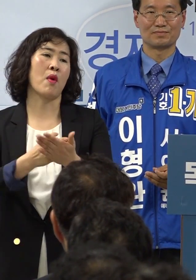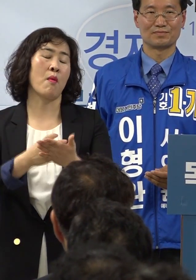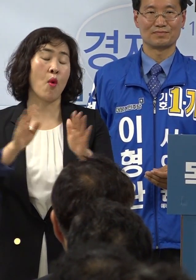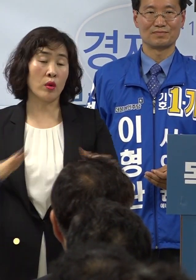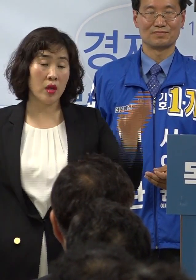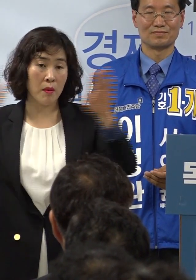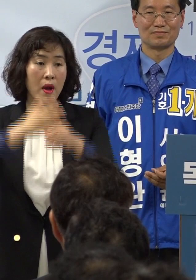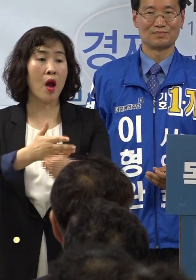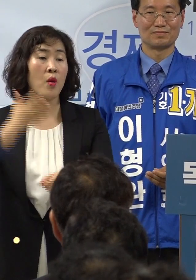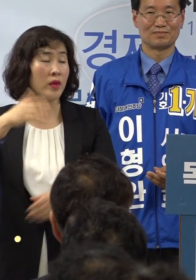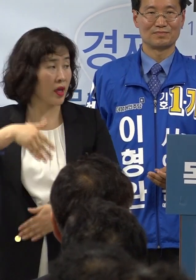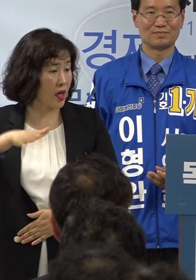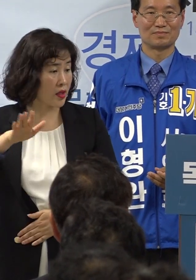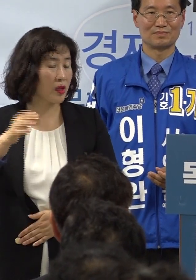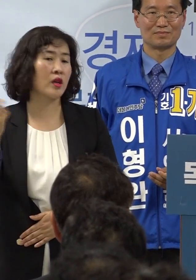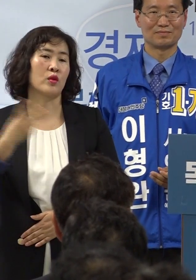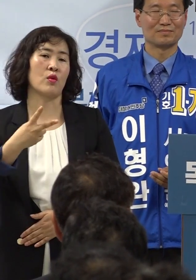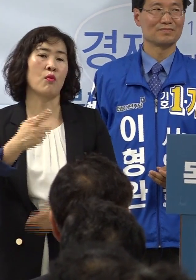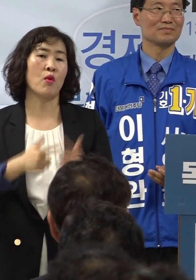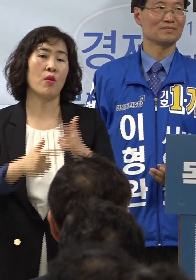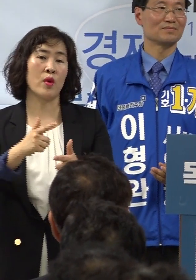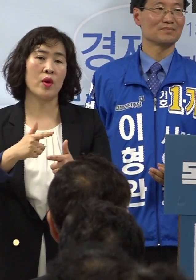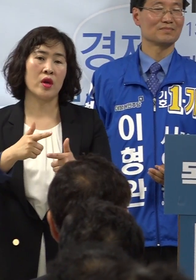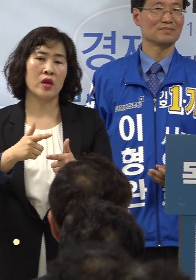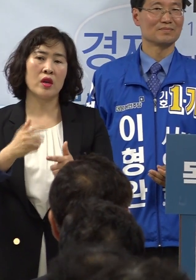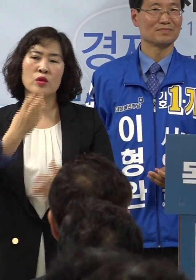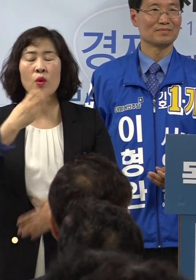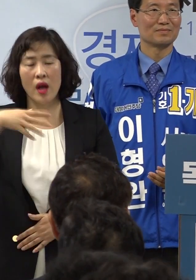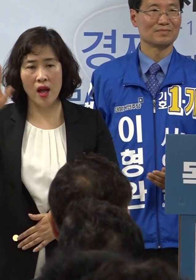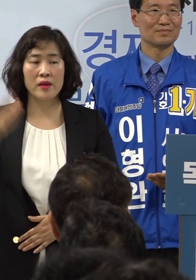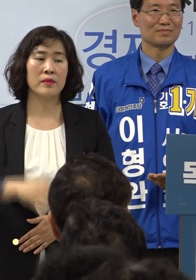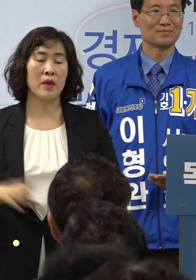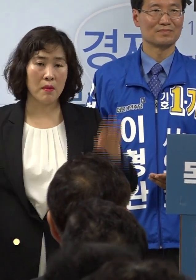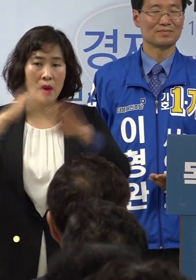밤 9시에 가서 제가 또 목포에서 올라가야 됩니다.